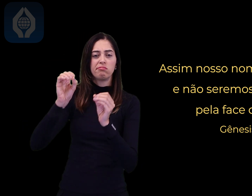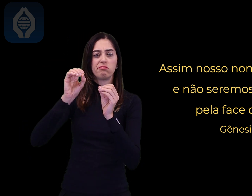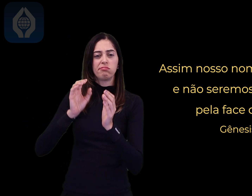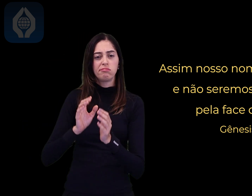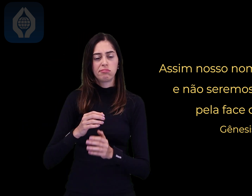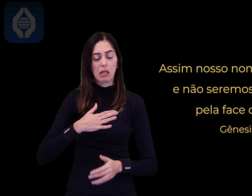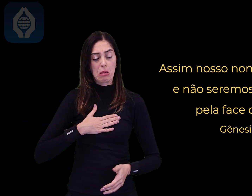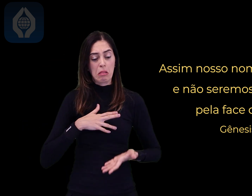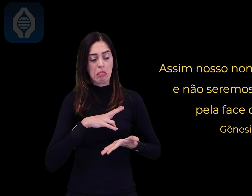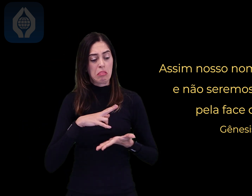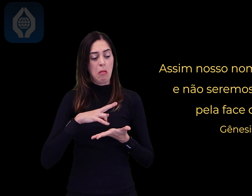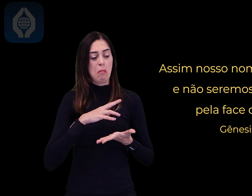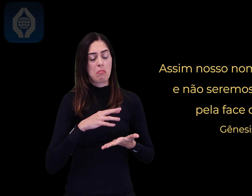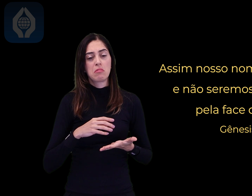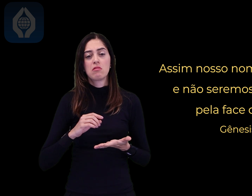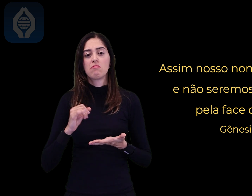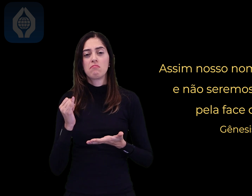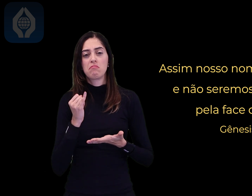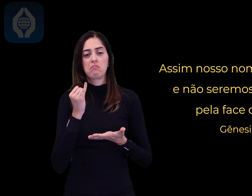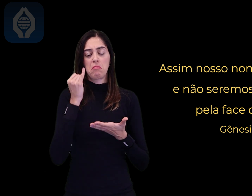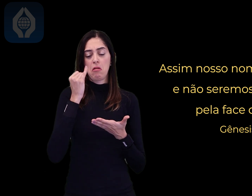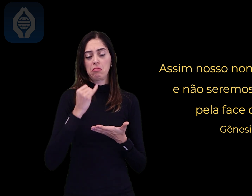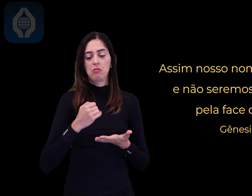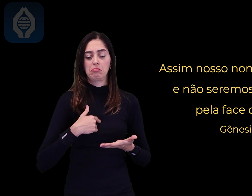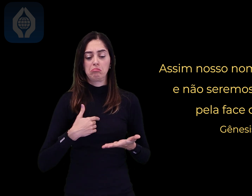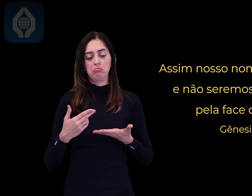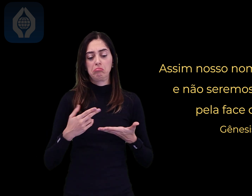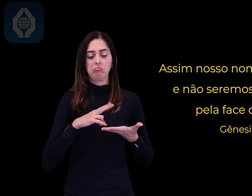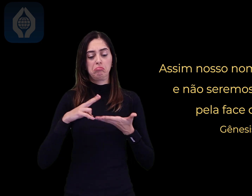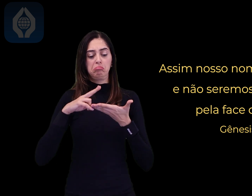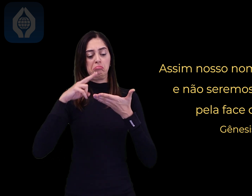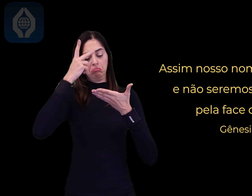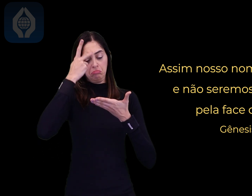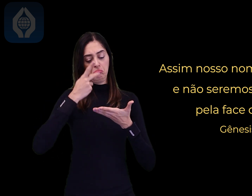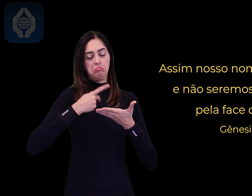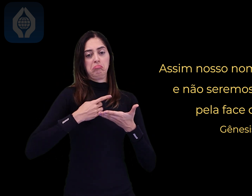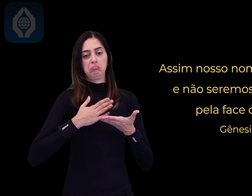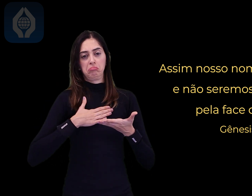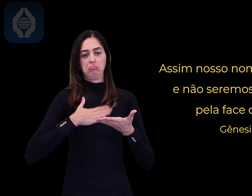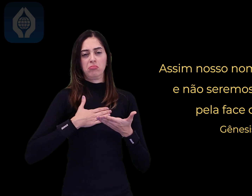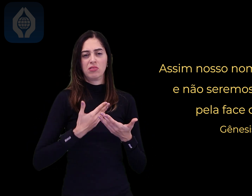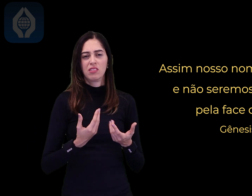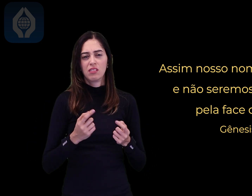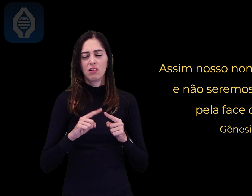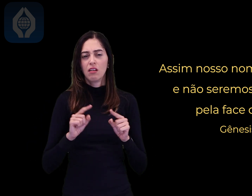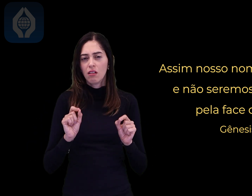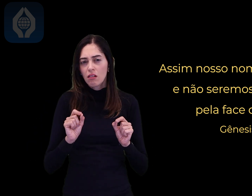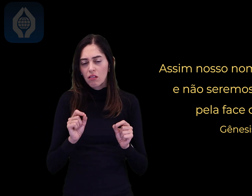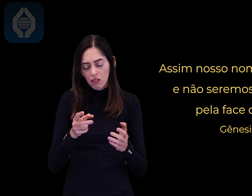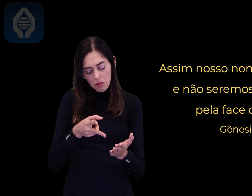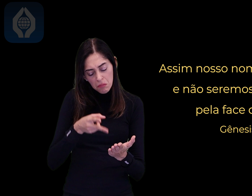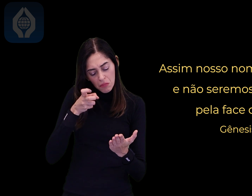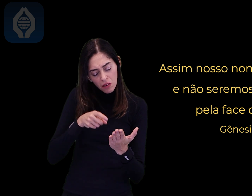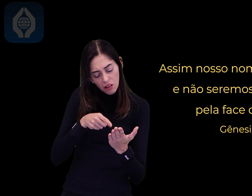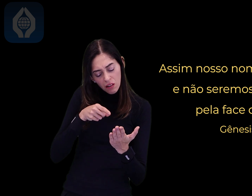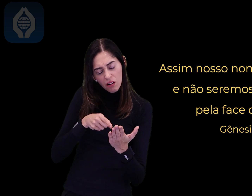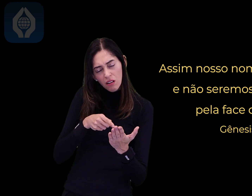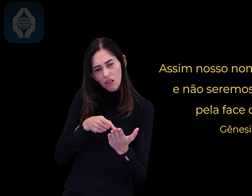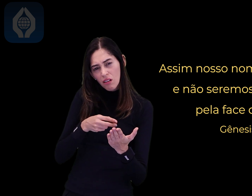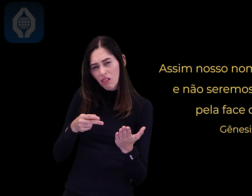próprio nome. Mas reparem novamente na última parte desses versículos. O que mais estava errado?